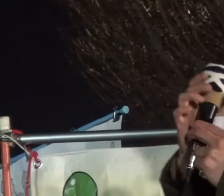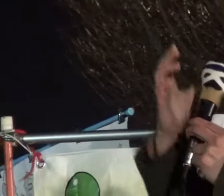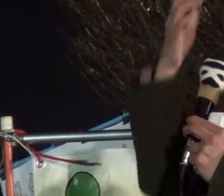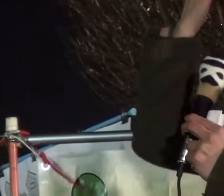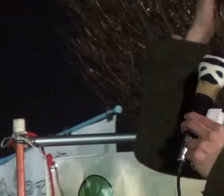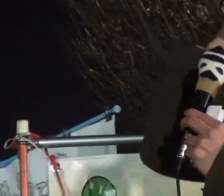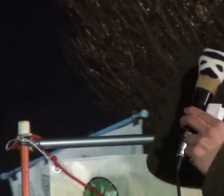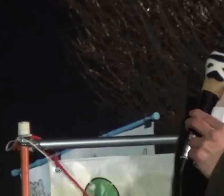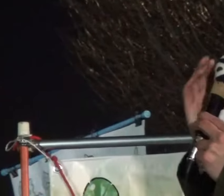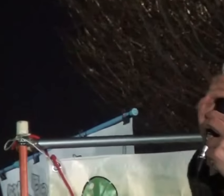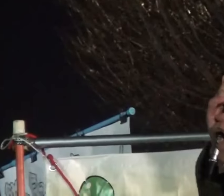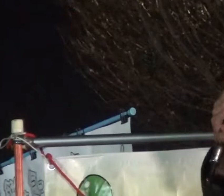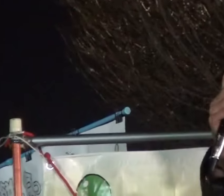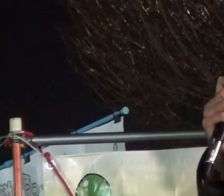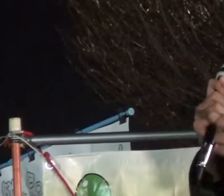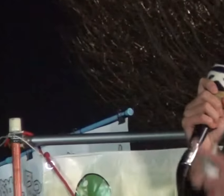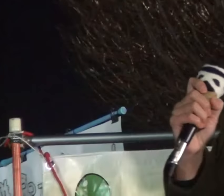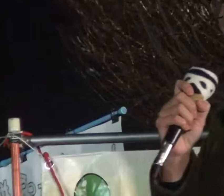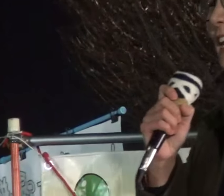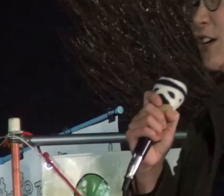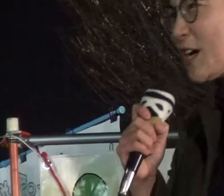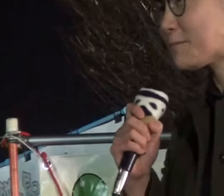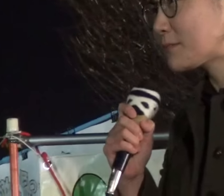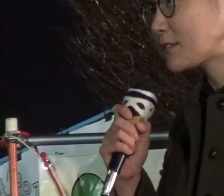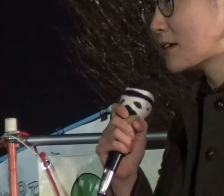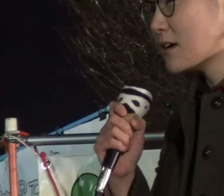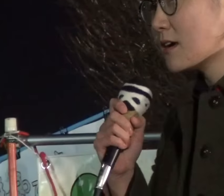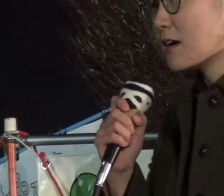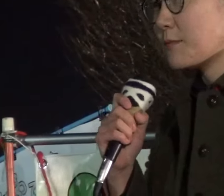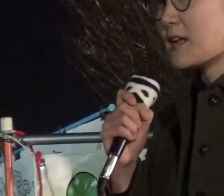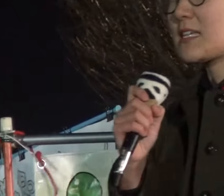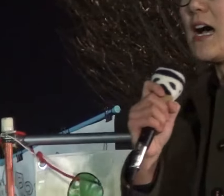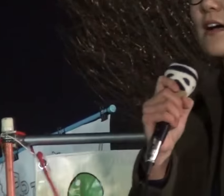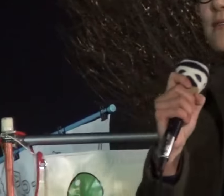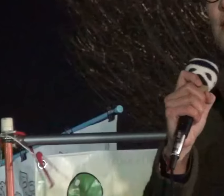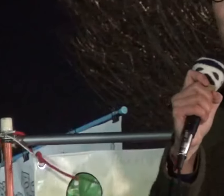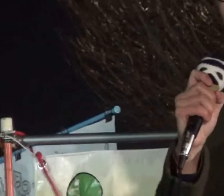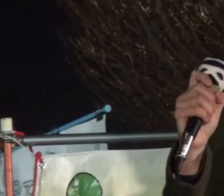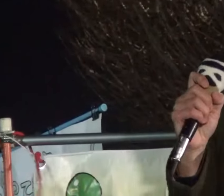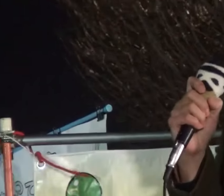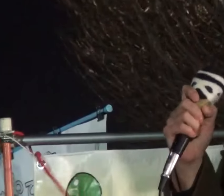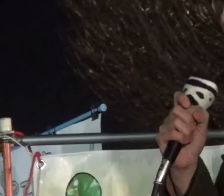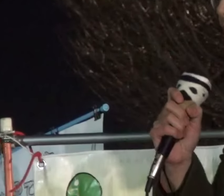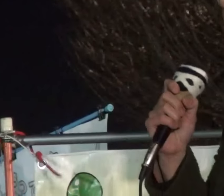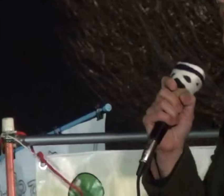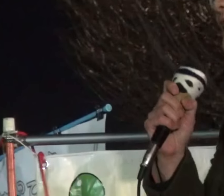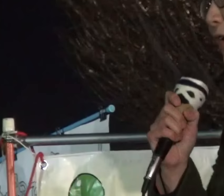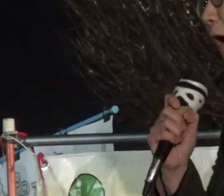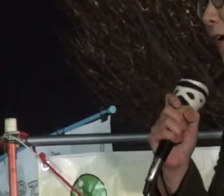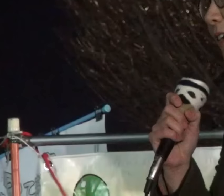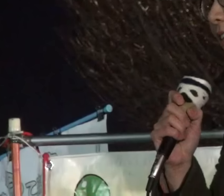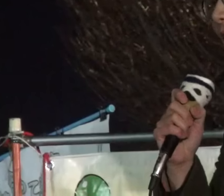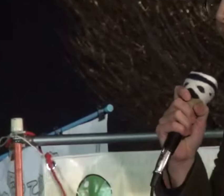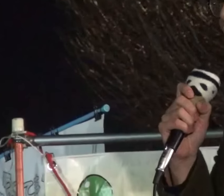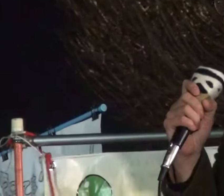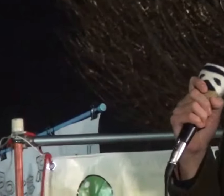発、小田川原発の再稼働もあり得る。皆さん、これ本当許せないです